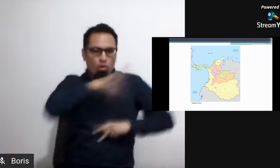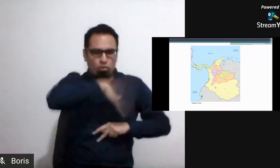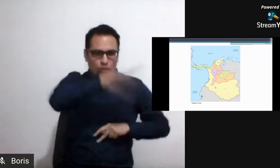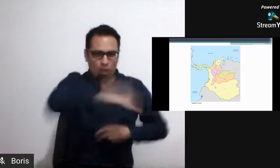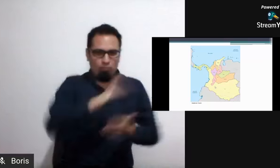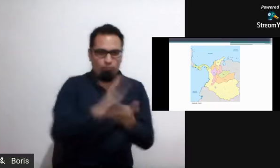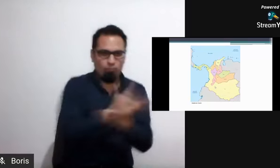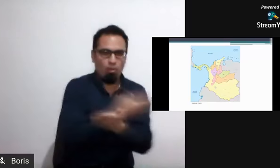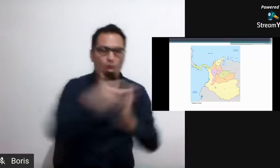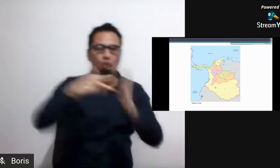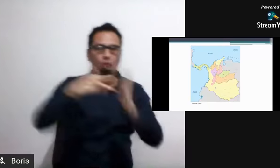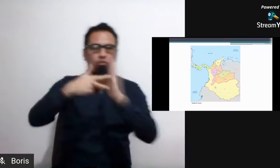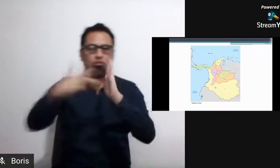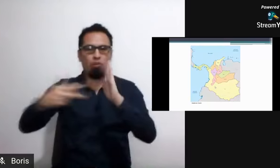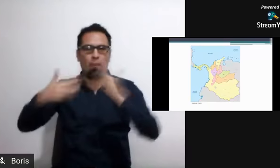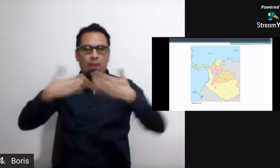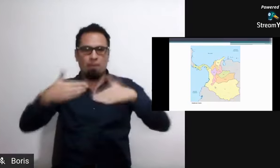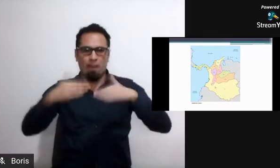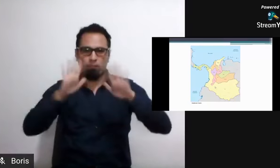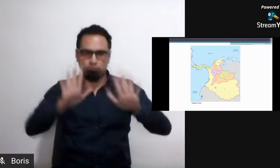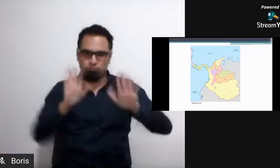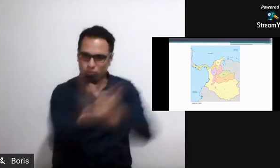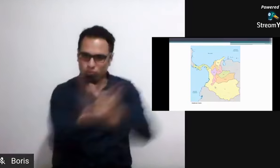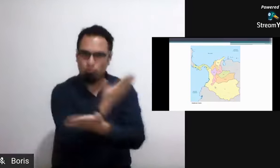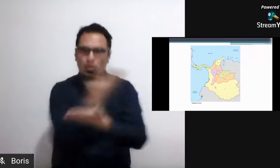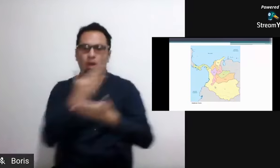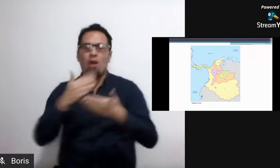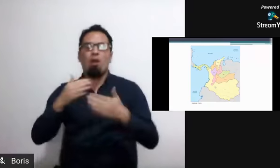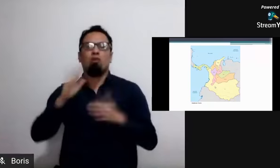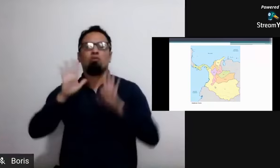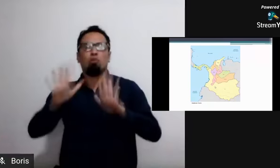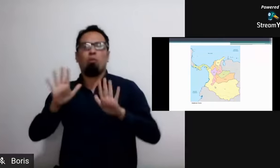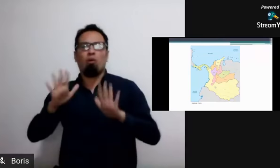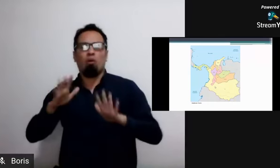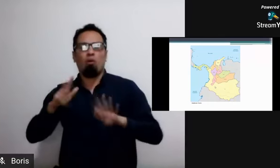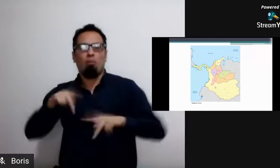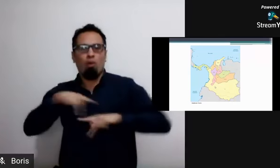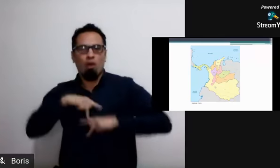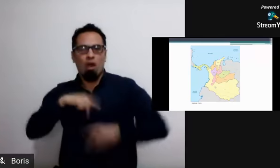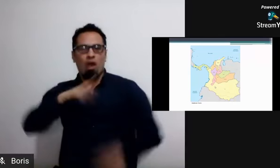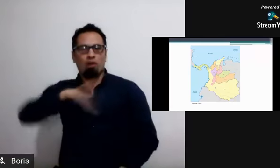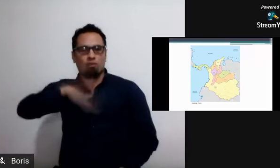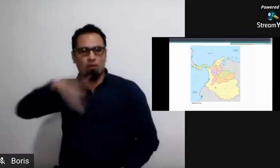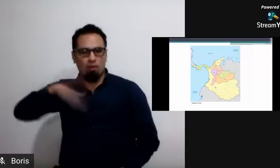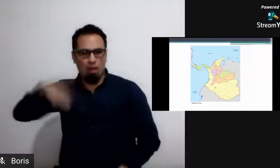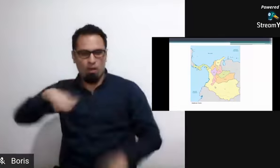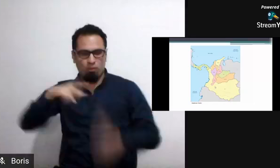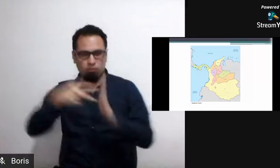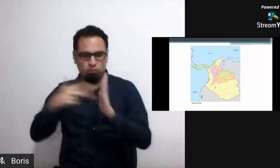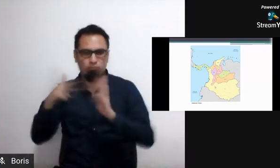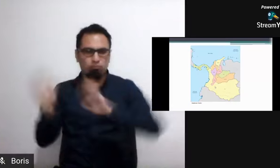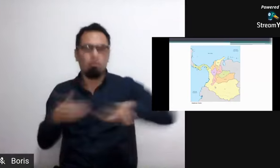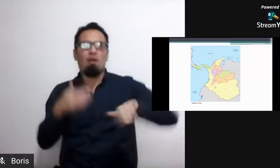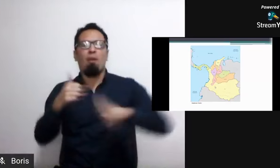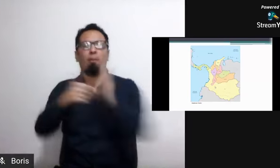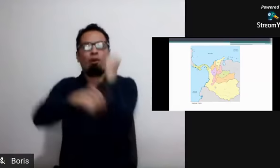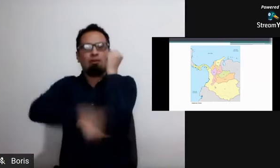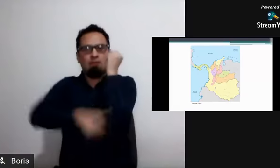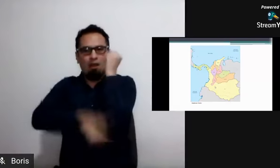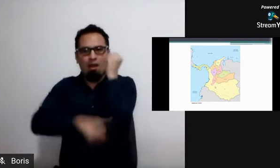territorio. Y cada uno de estos estados federados tiene su propia constitución. La constitución de Antioquia,